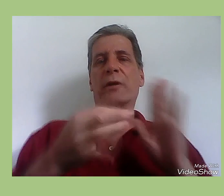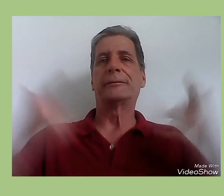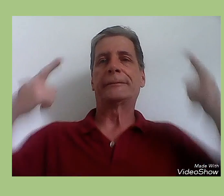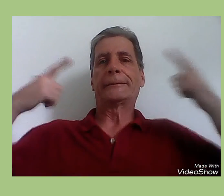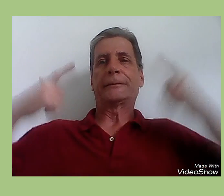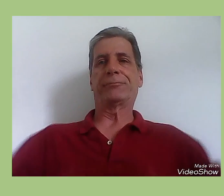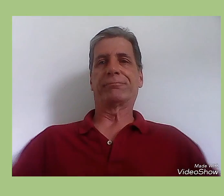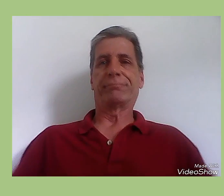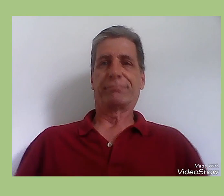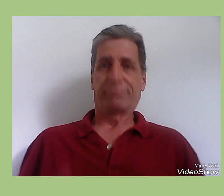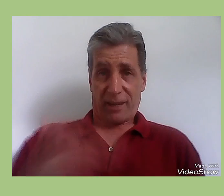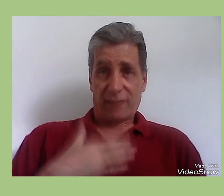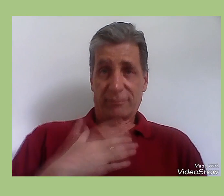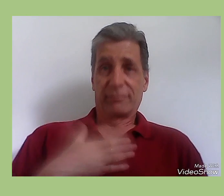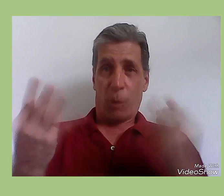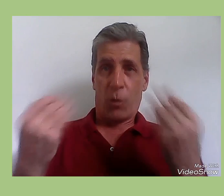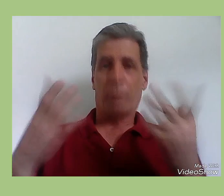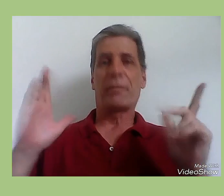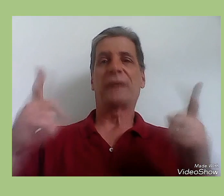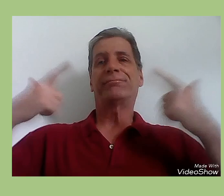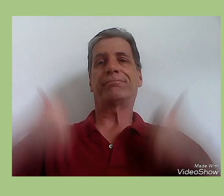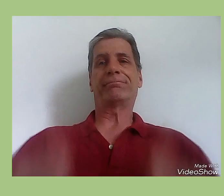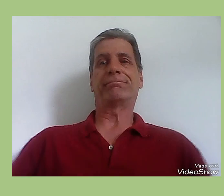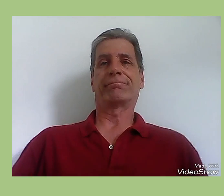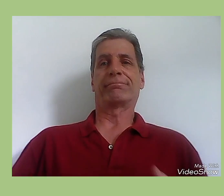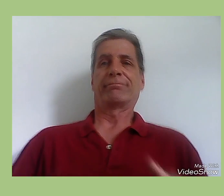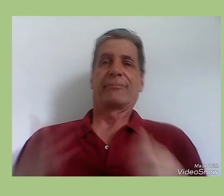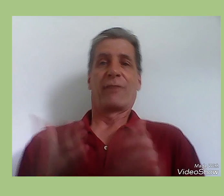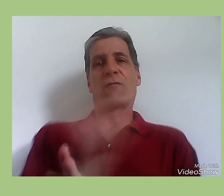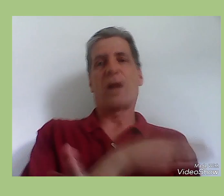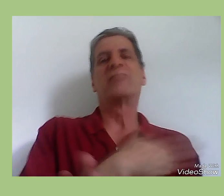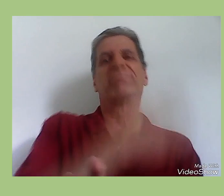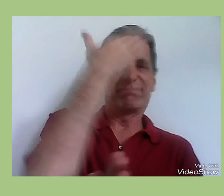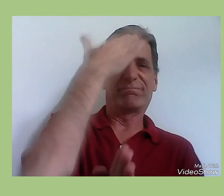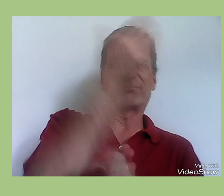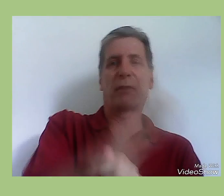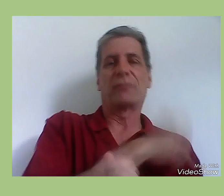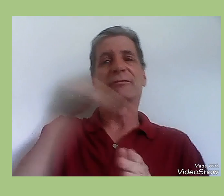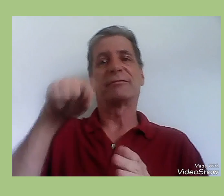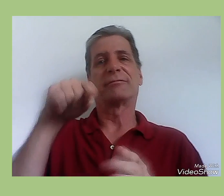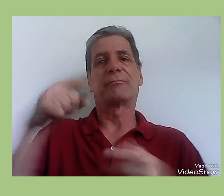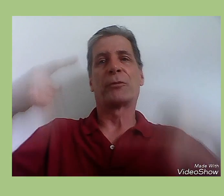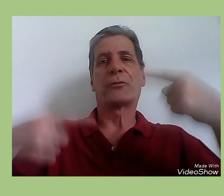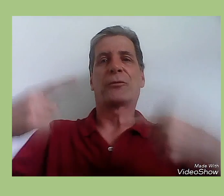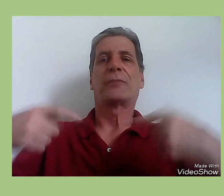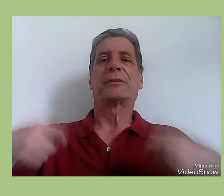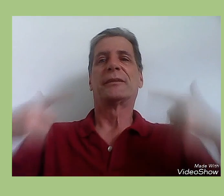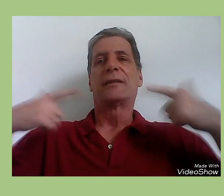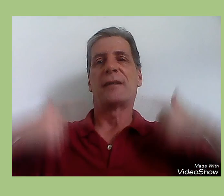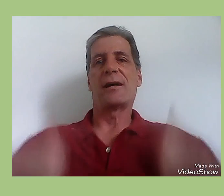foi bastante criterioso nos pontos técnicos do processo de impeachment. Qual que é o resultado dessa escolha? Primeiro, o processo, como foi dito, foi um